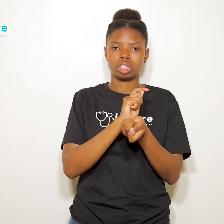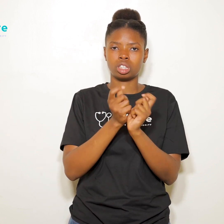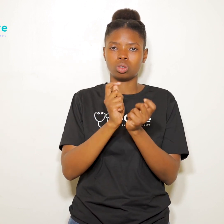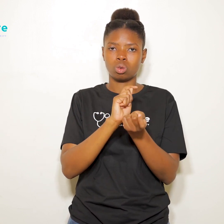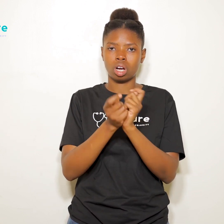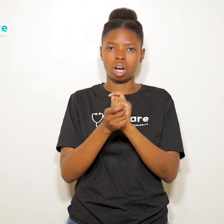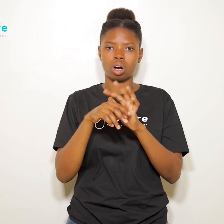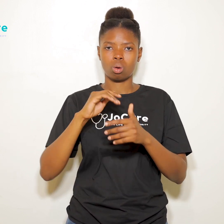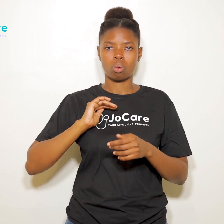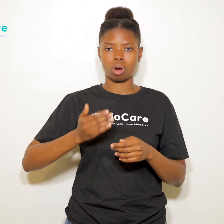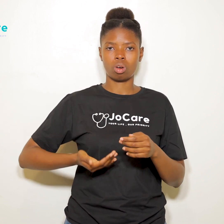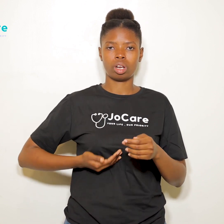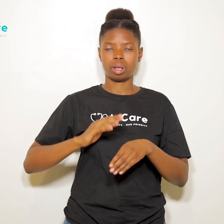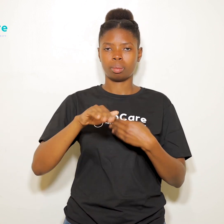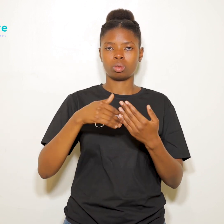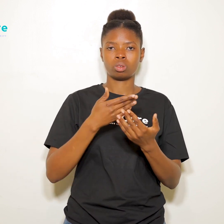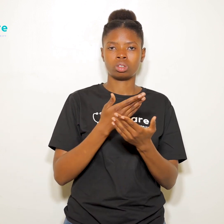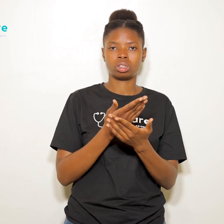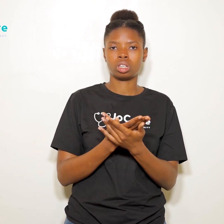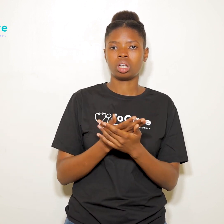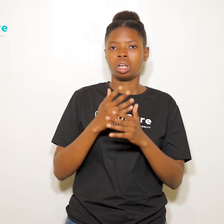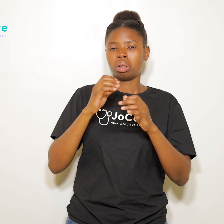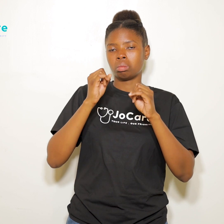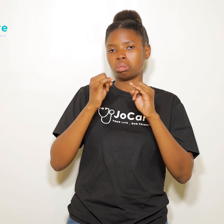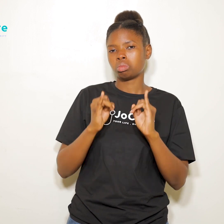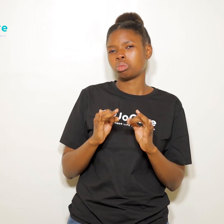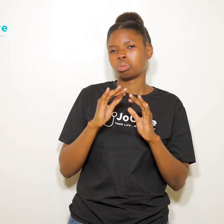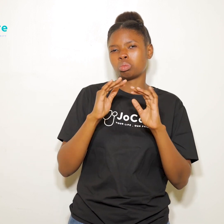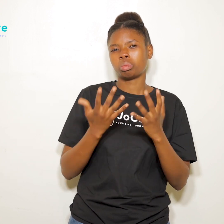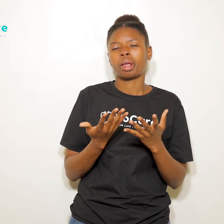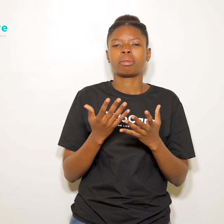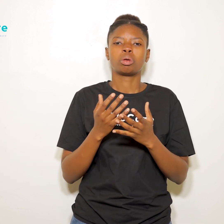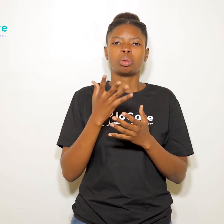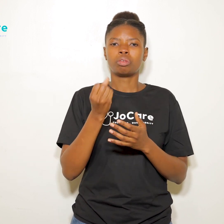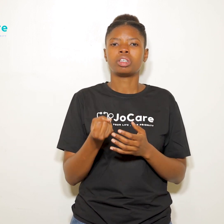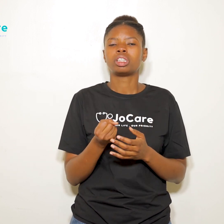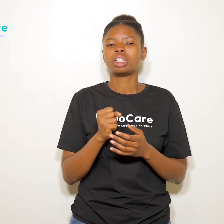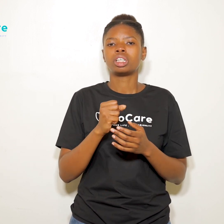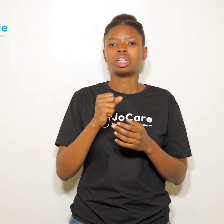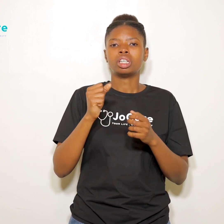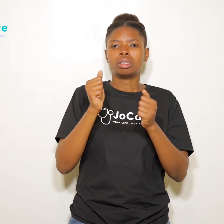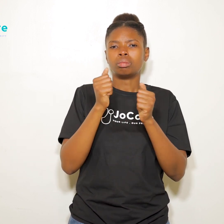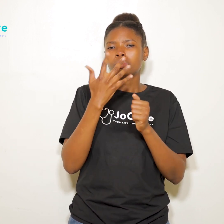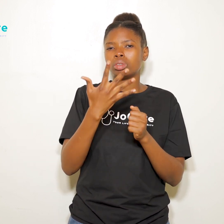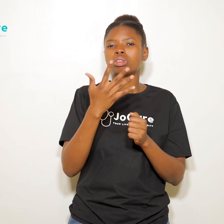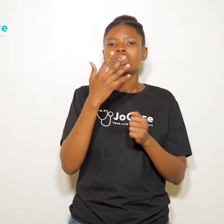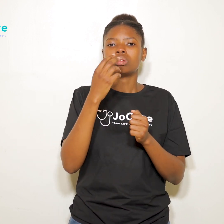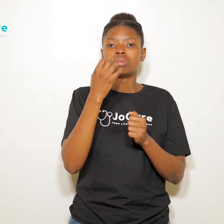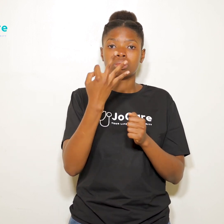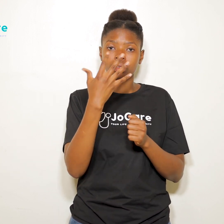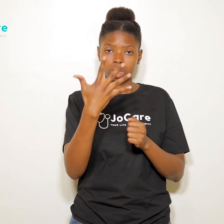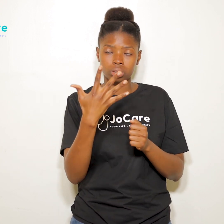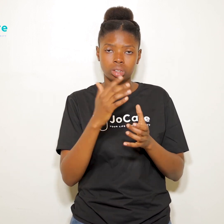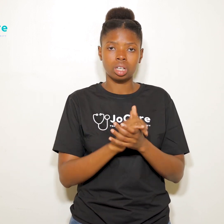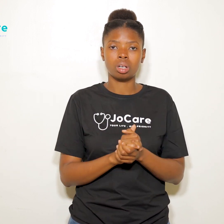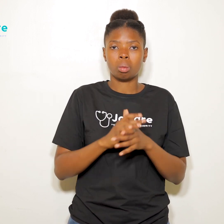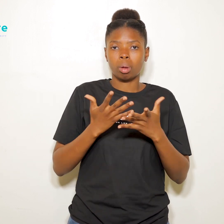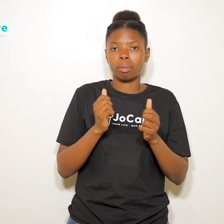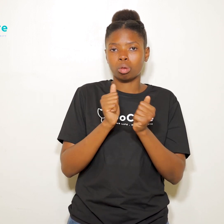iminsi 35, waba ufite iminsi mwese aba ari 14. yego icyo gice cya kabiri kimara iminsi